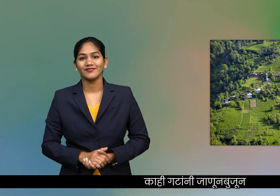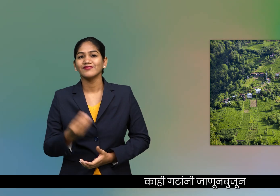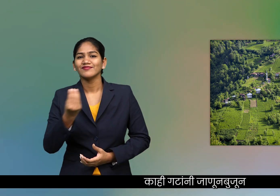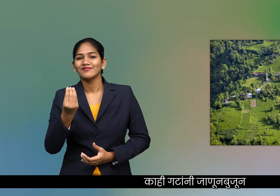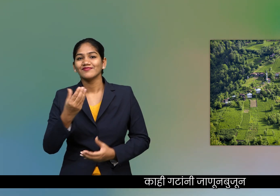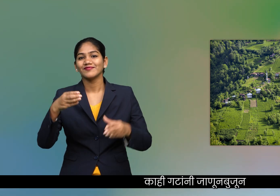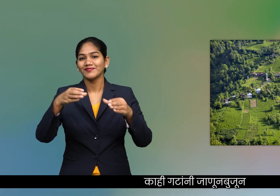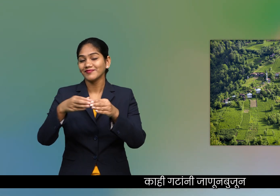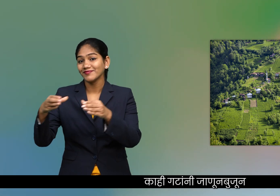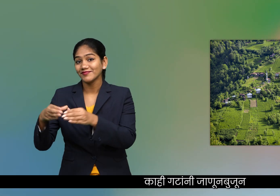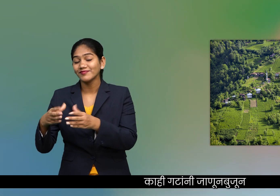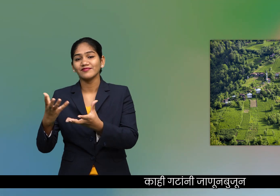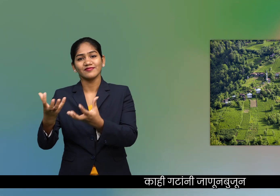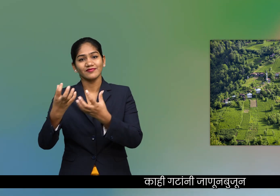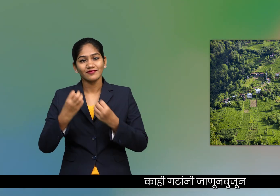काही गटांनी जाणून बुजून